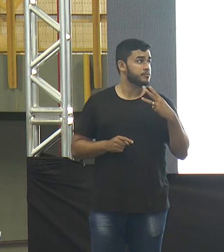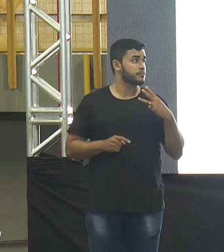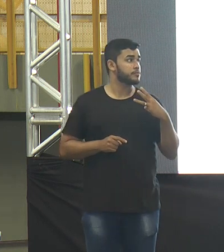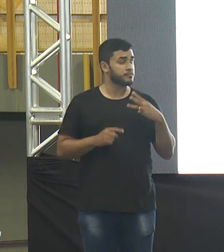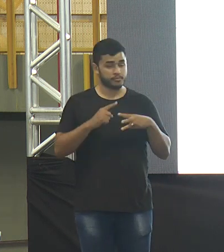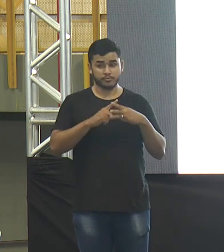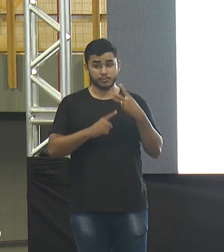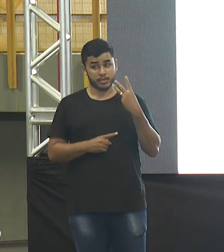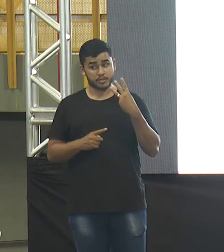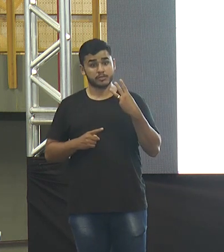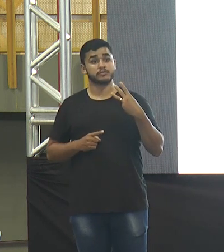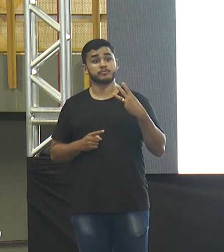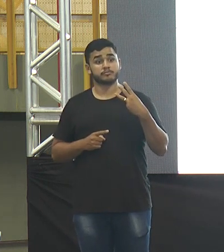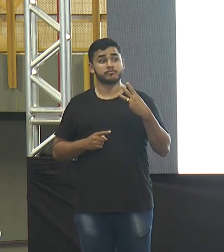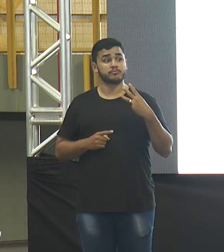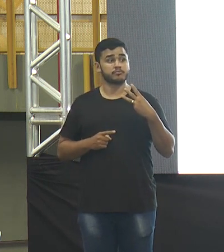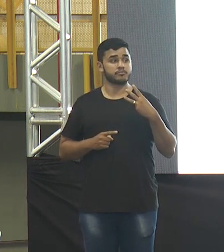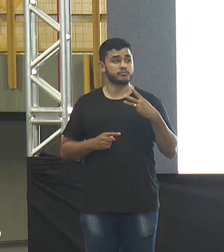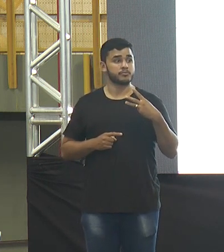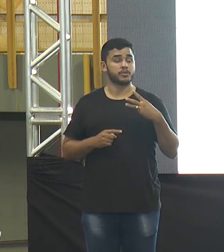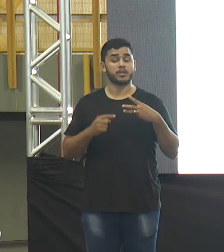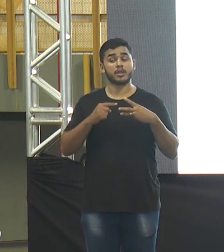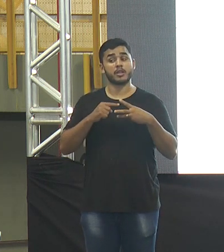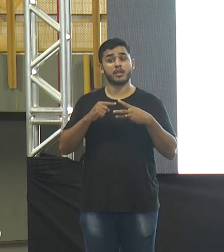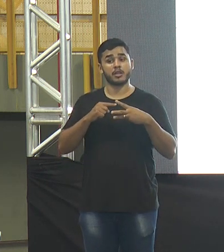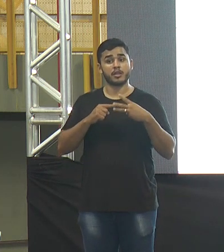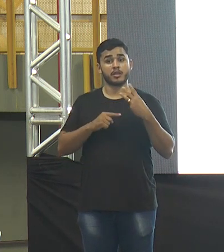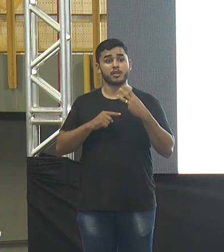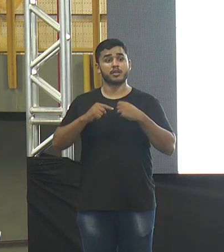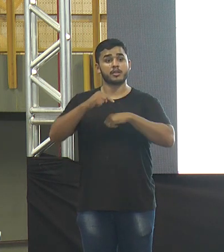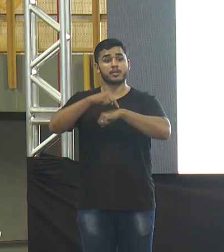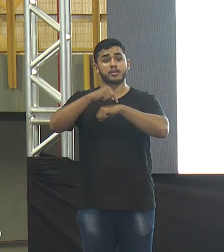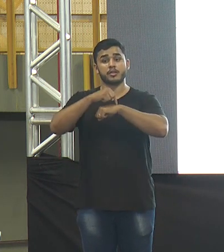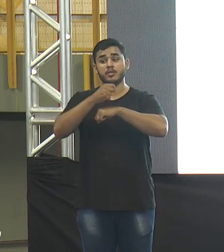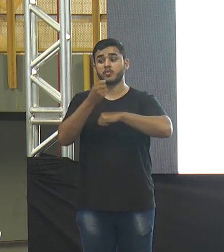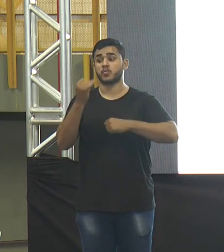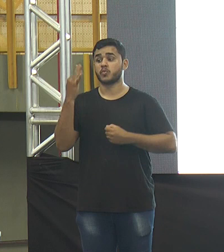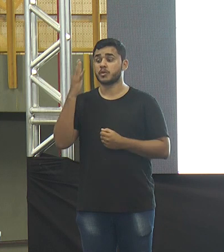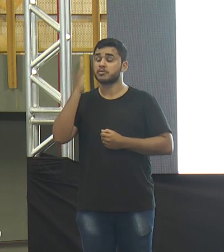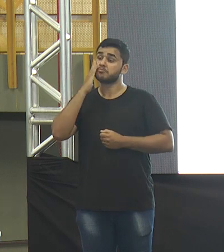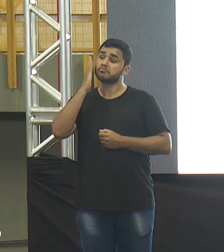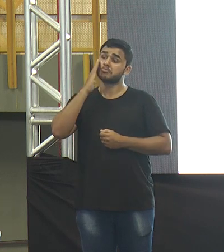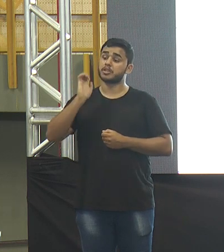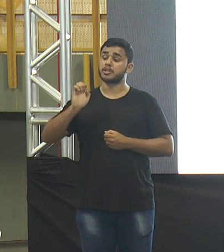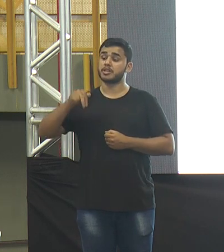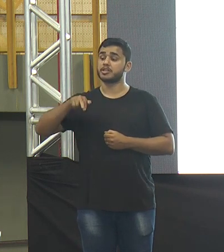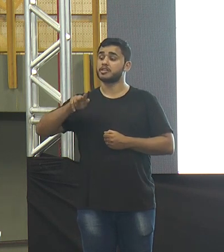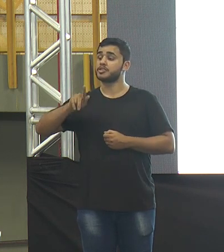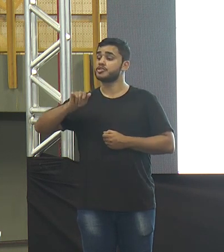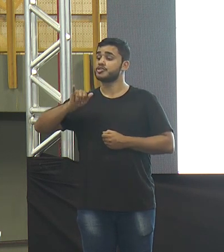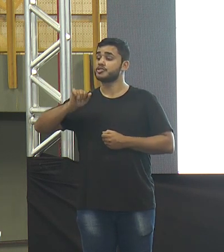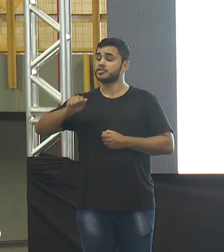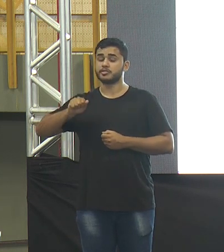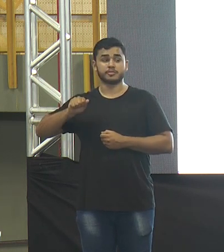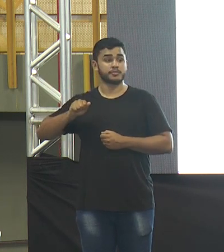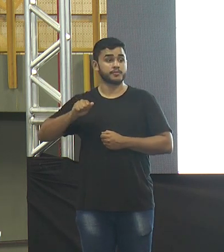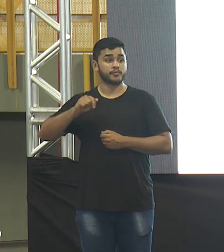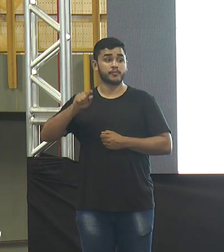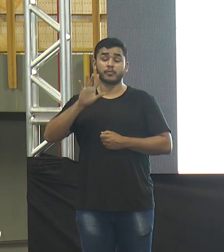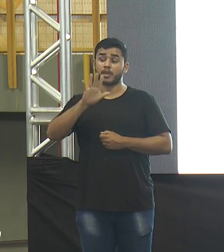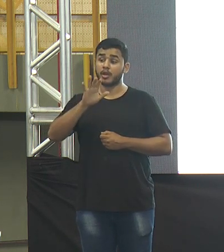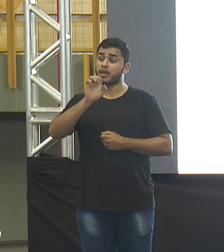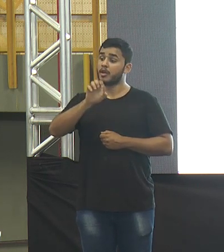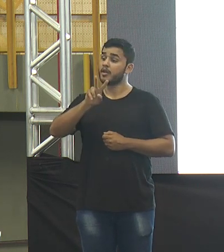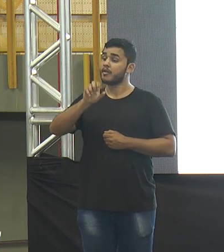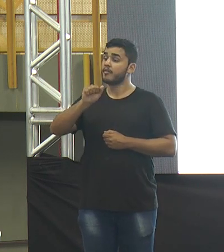Muito simples. Pelo tempo ou pela quantidade de energia. Porque se você tiver a evaporação,